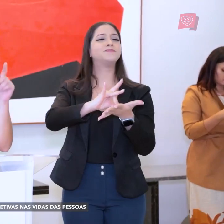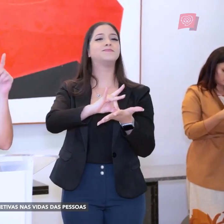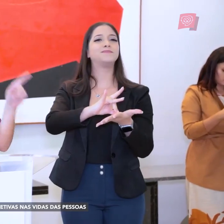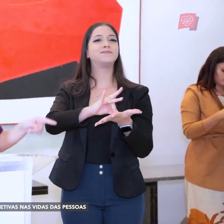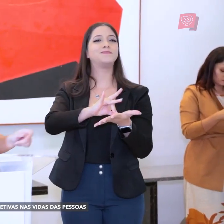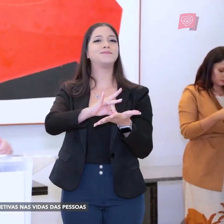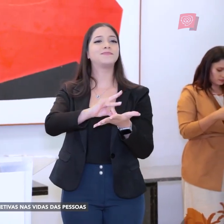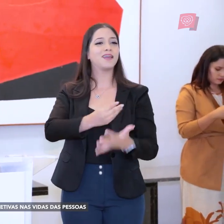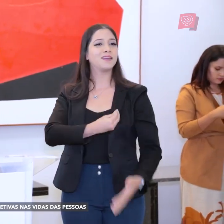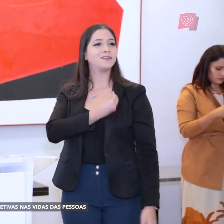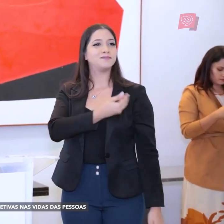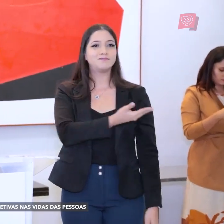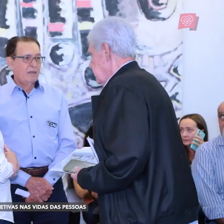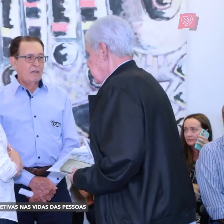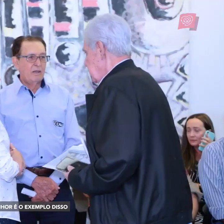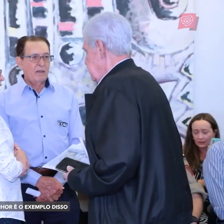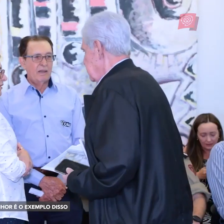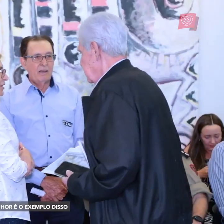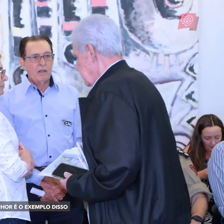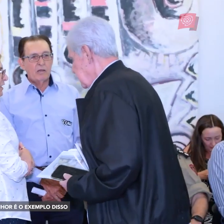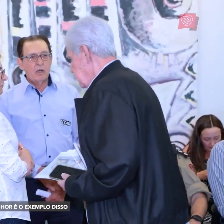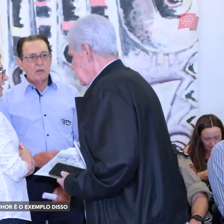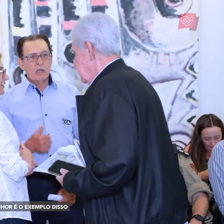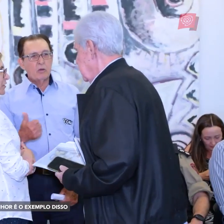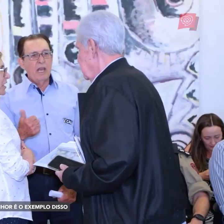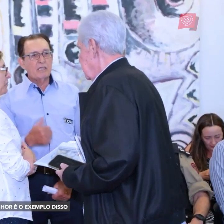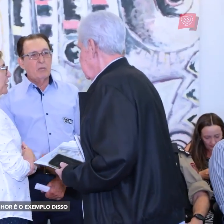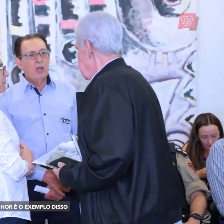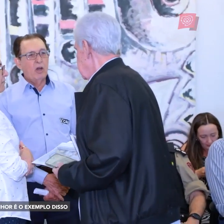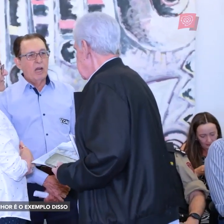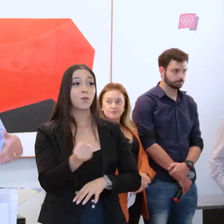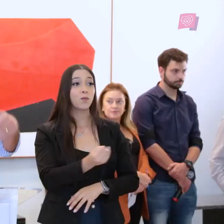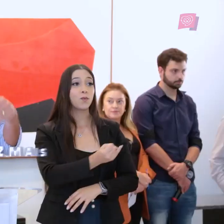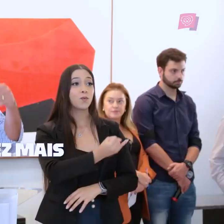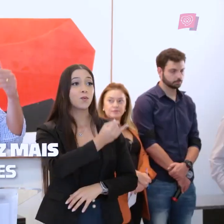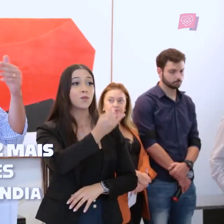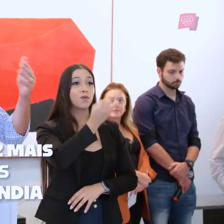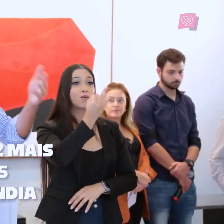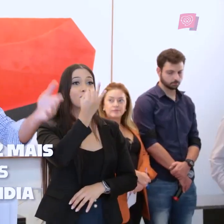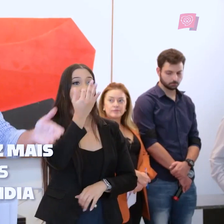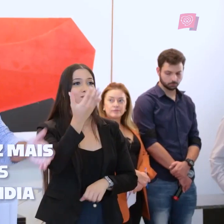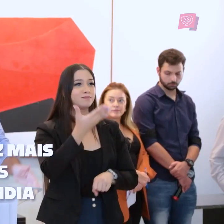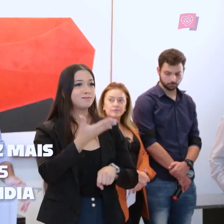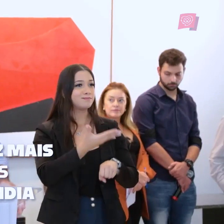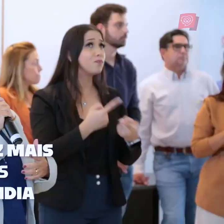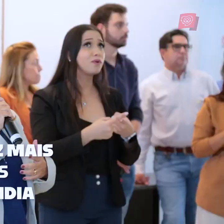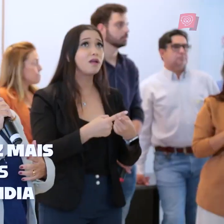efetivas na vida das pessoas. E o senhor é um exemplo disso.